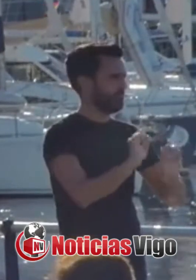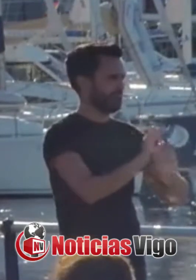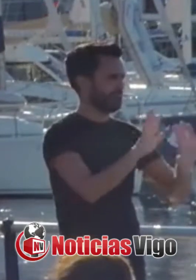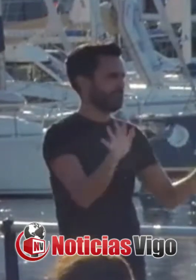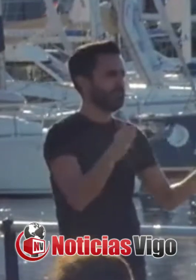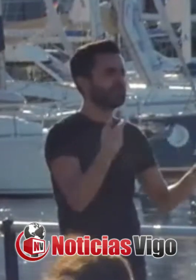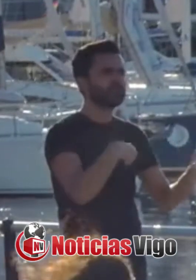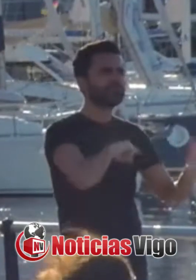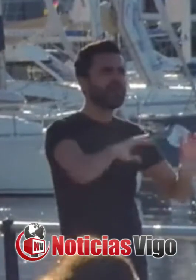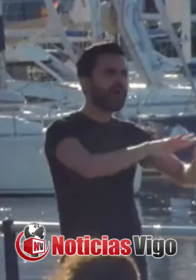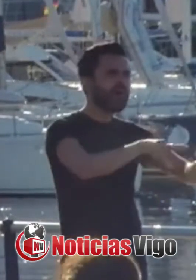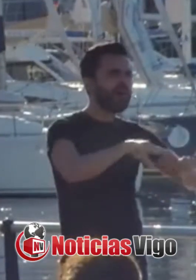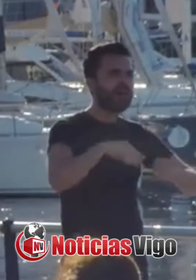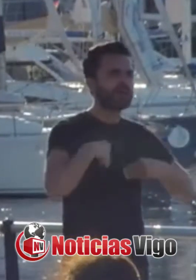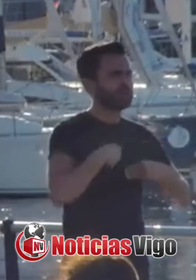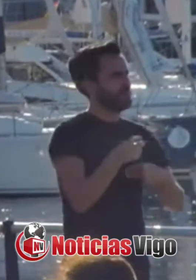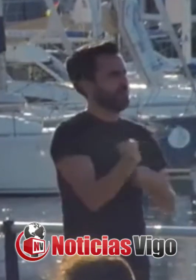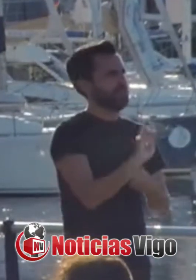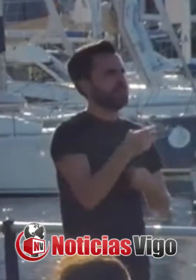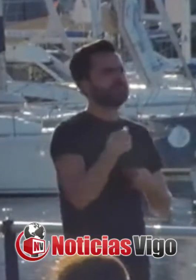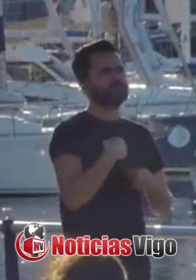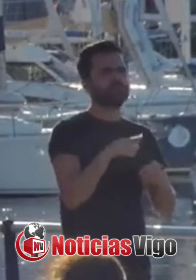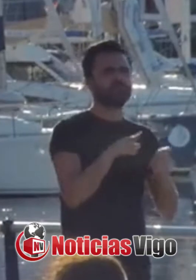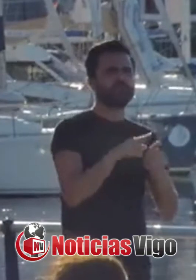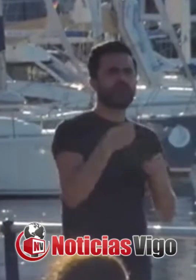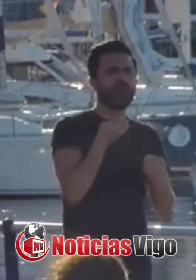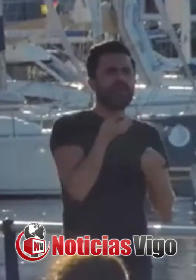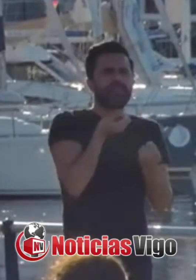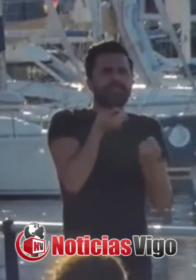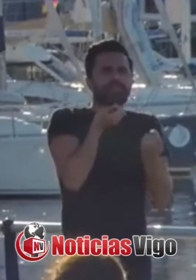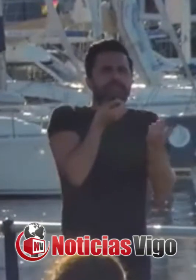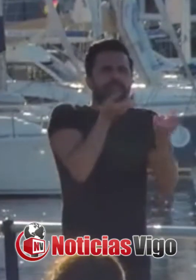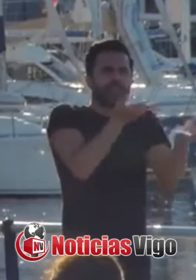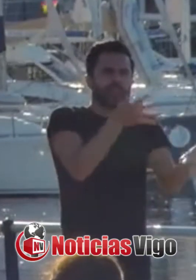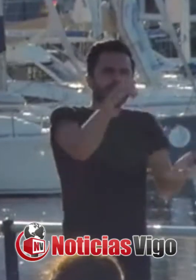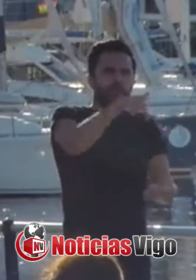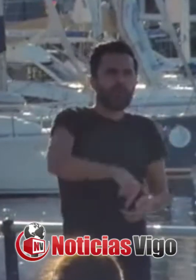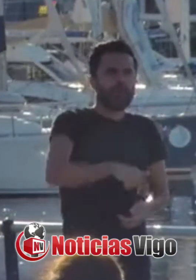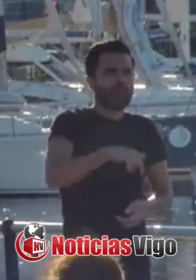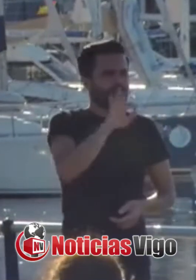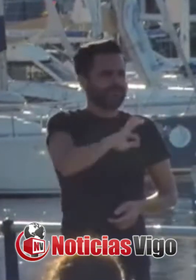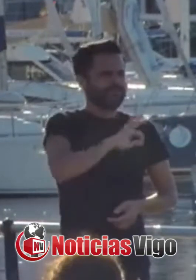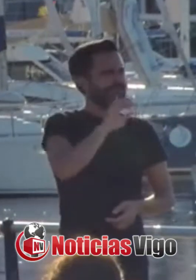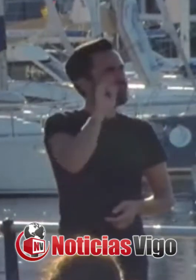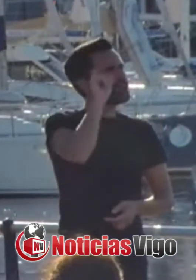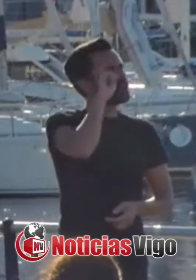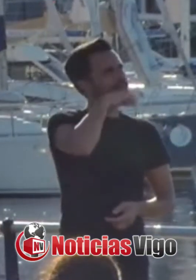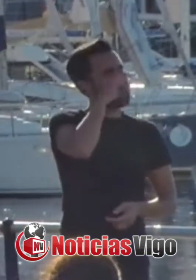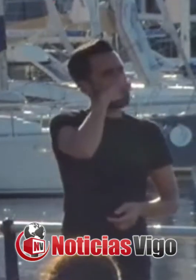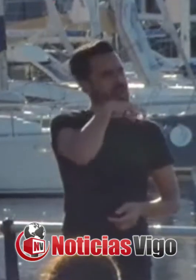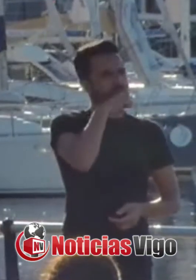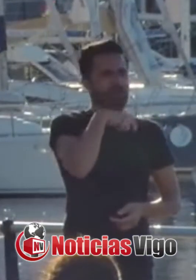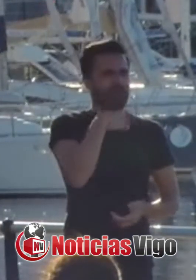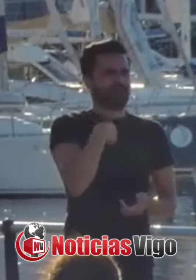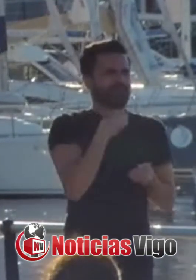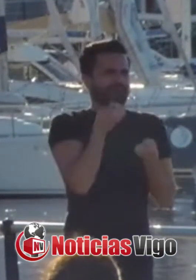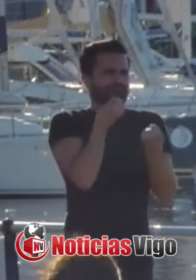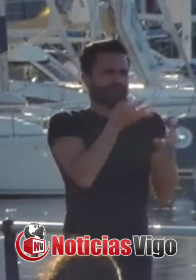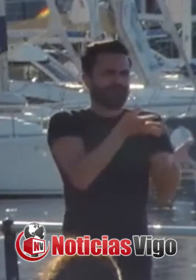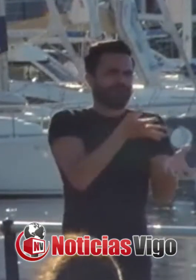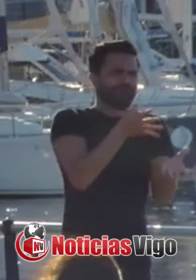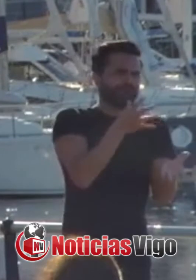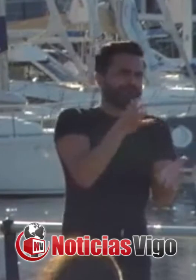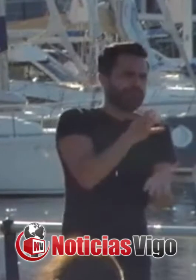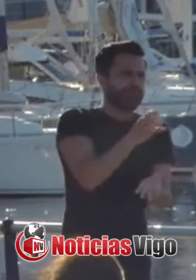non aceptamos son as infames declaracións de hoxe do señor Feijóo, que recortou unha